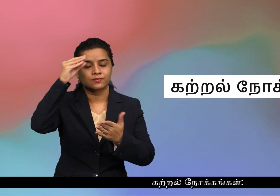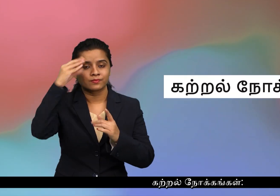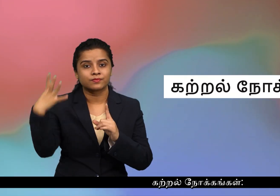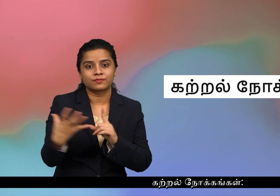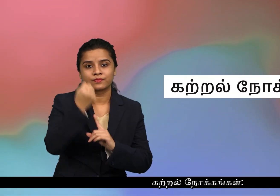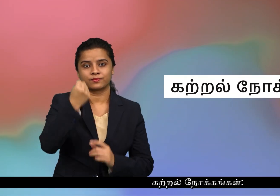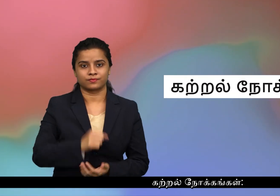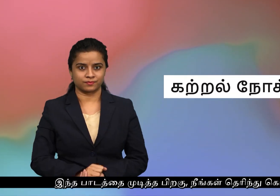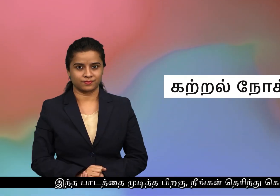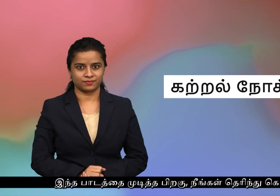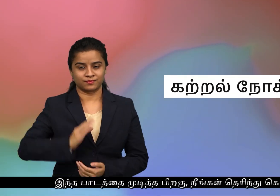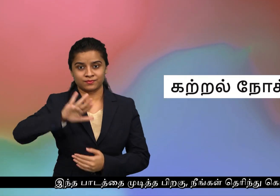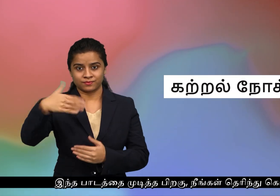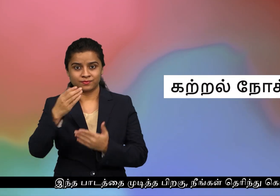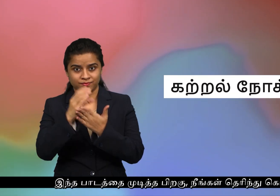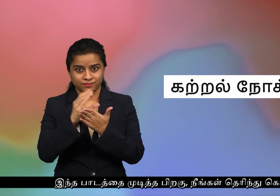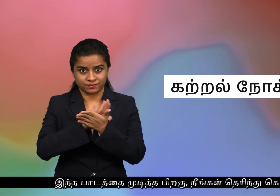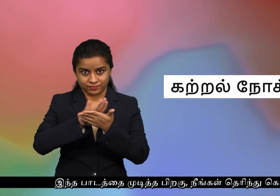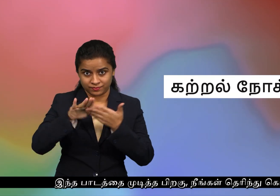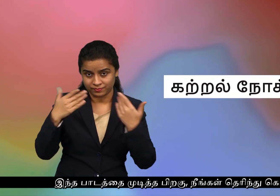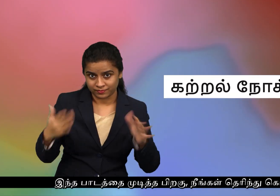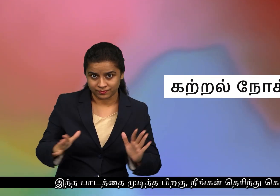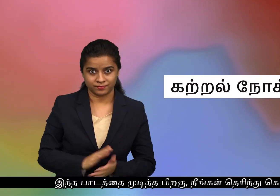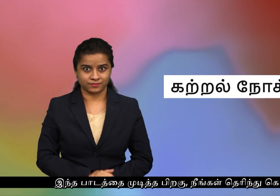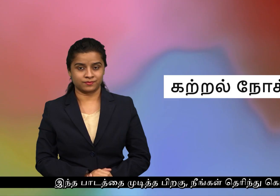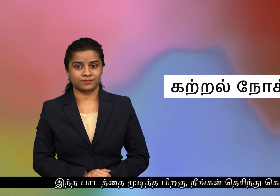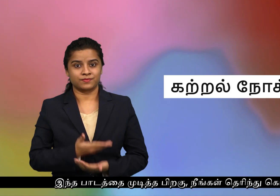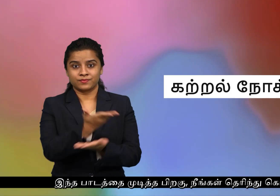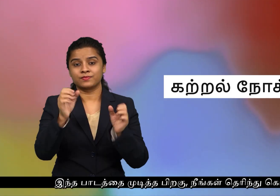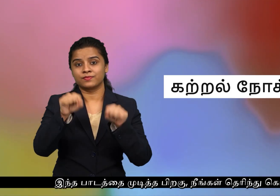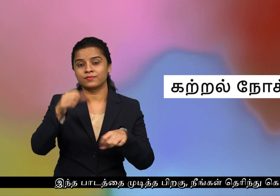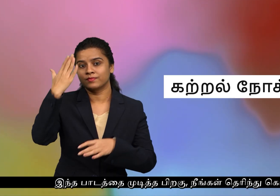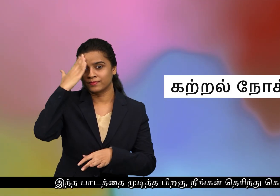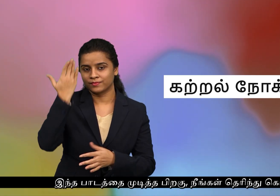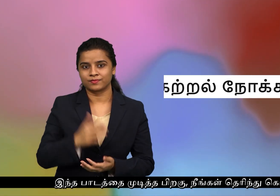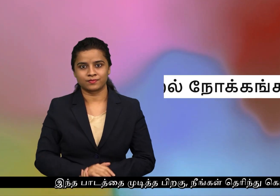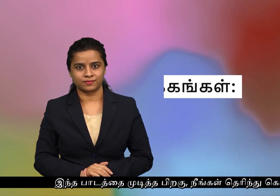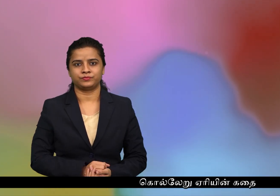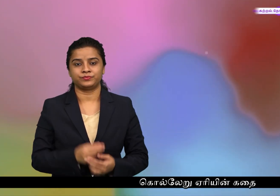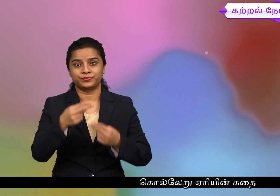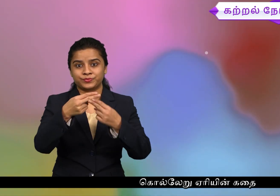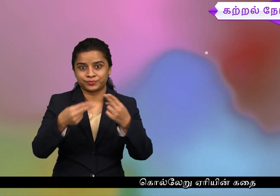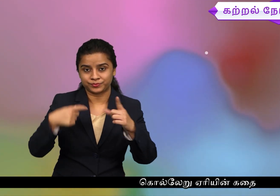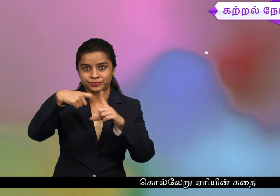நோக்கங்கள். இந்த பாடத்தை முடித்த பிறகு நீங்கள் தெரிந்து கொள்ள முடியும். கொல்லேறு ஏரியின்